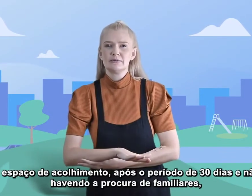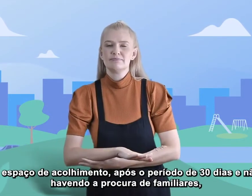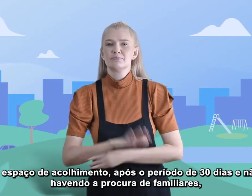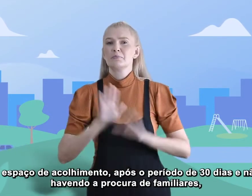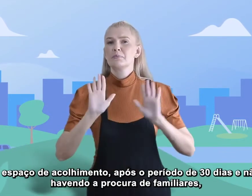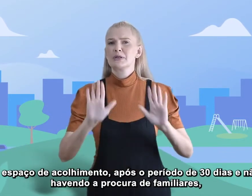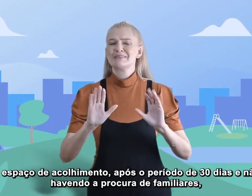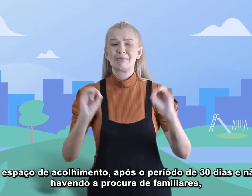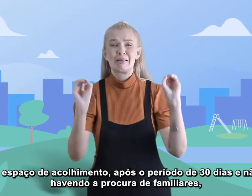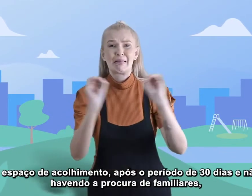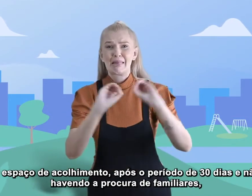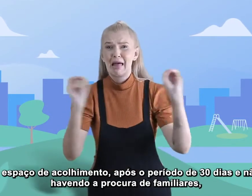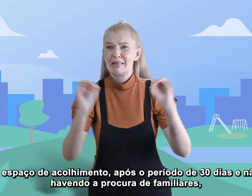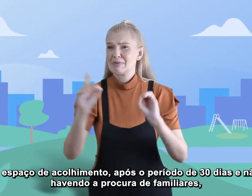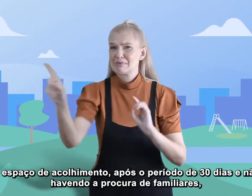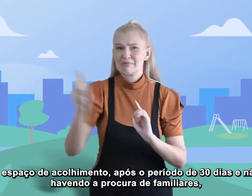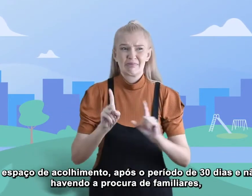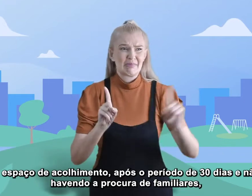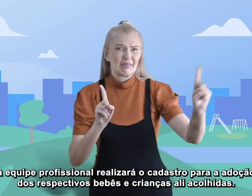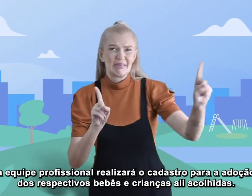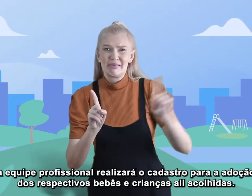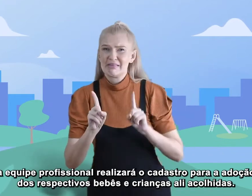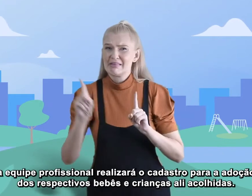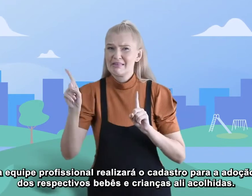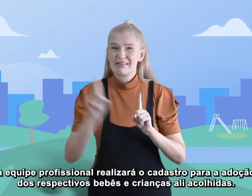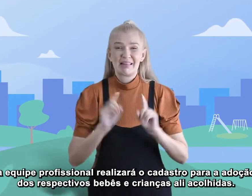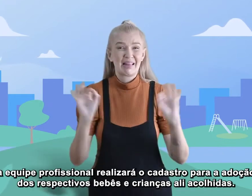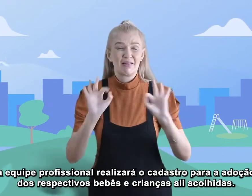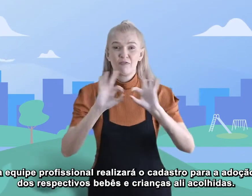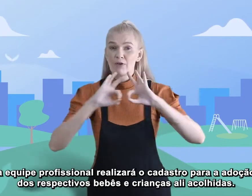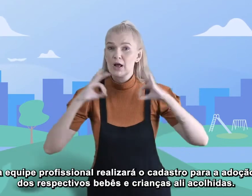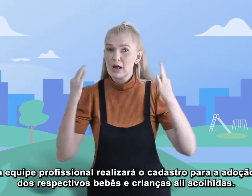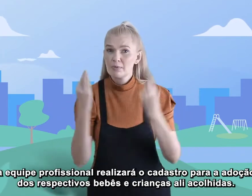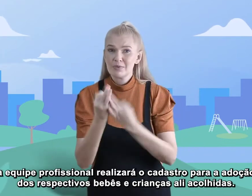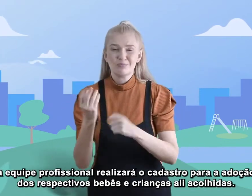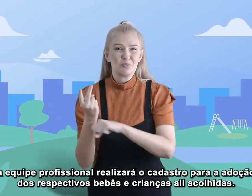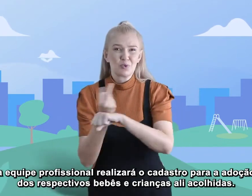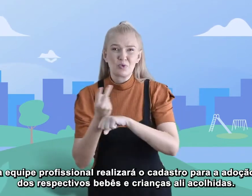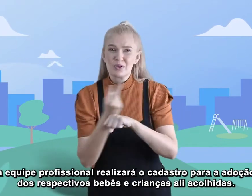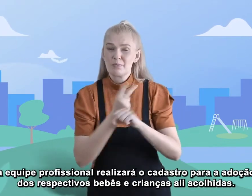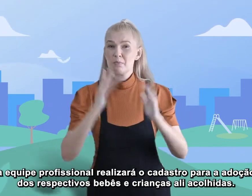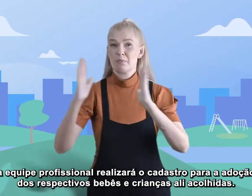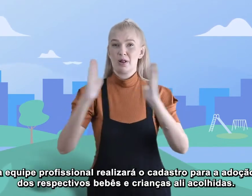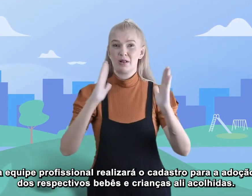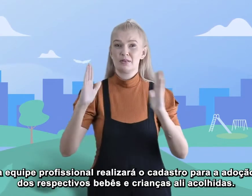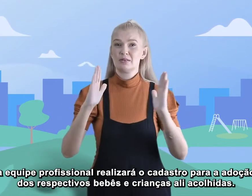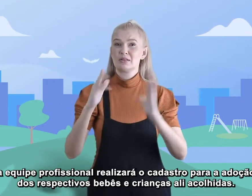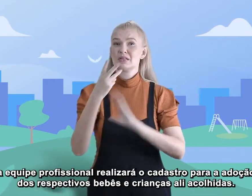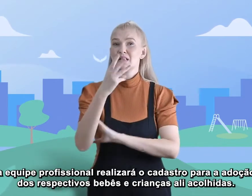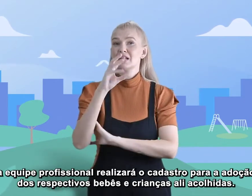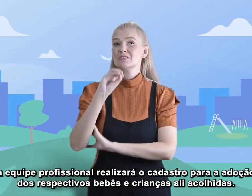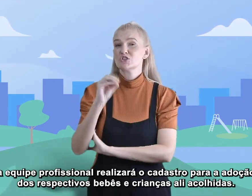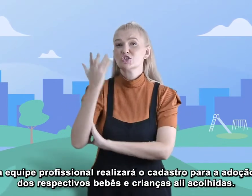a procura de familiares, a equipe profissional realizará o cadastro para adoção dos respectivos bebês